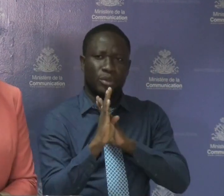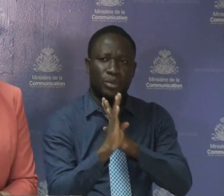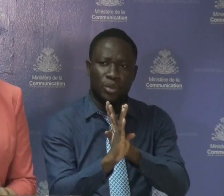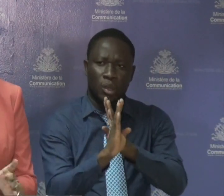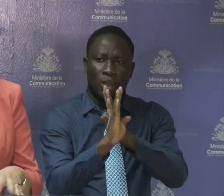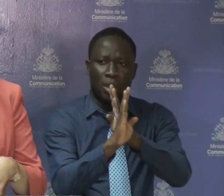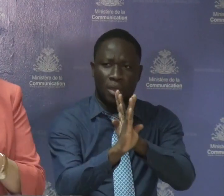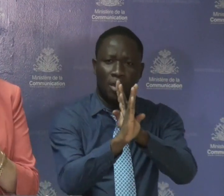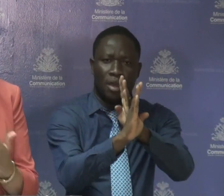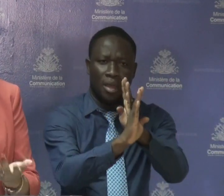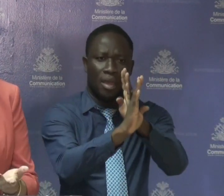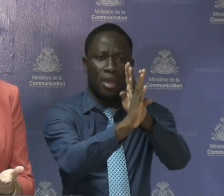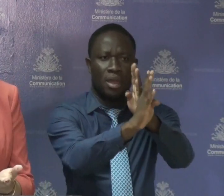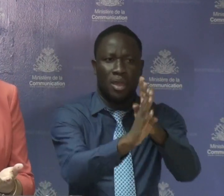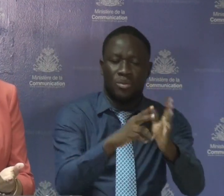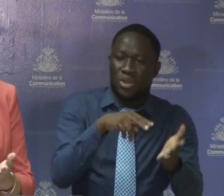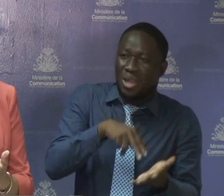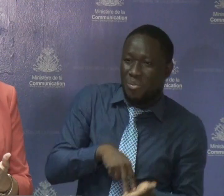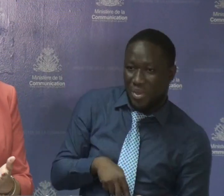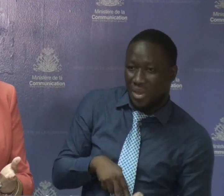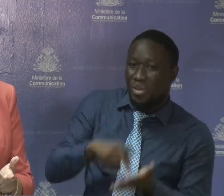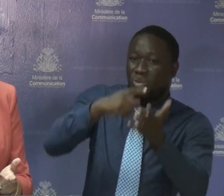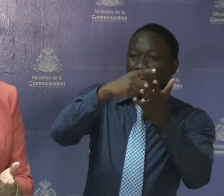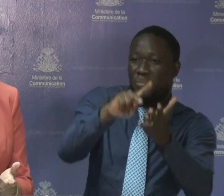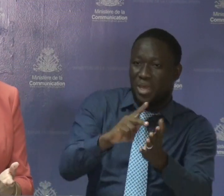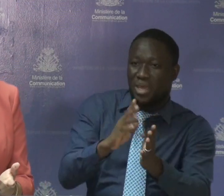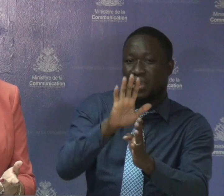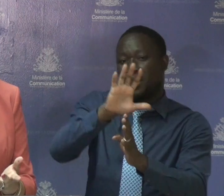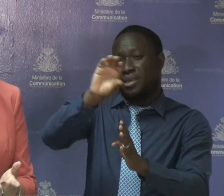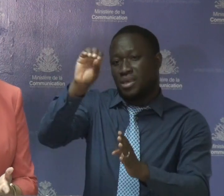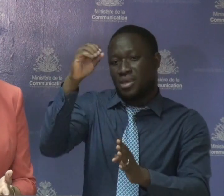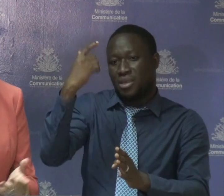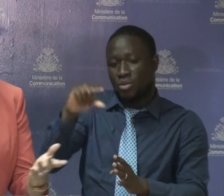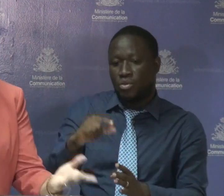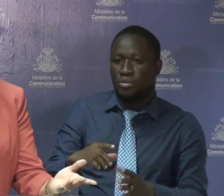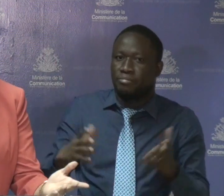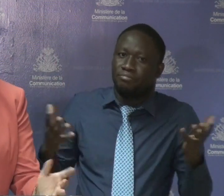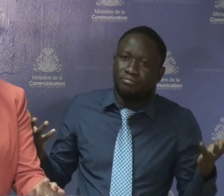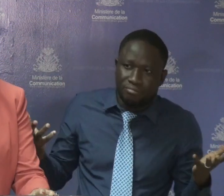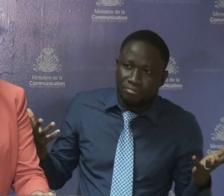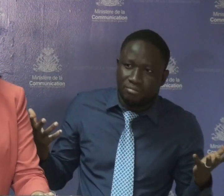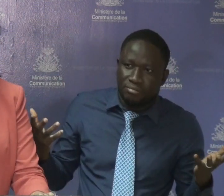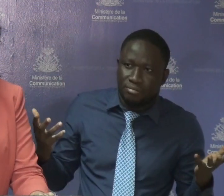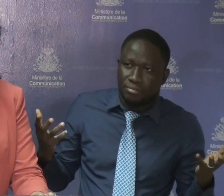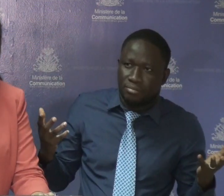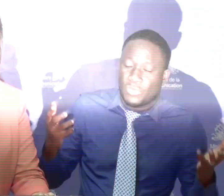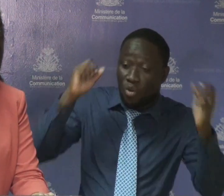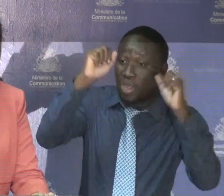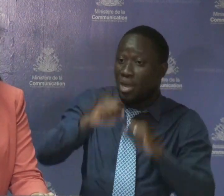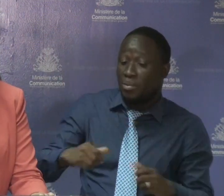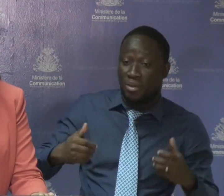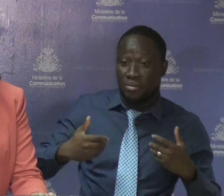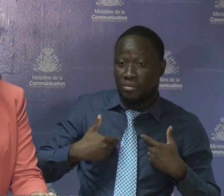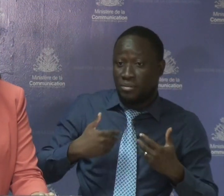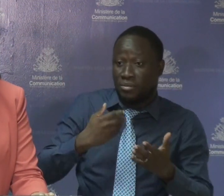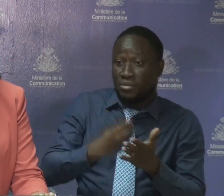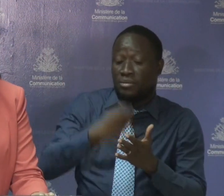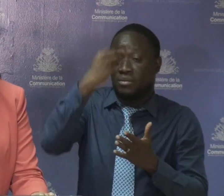camper, pour payer 50 goud ou bien 5 dollars américains pour aller visiter. Ou t'es pas un billet en